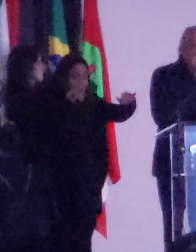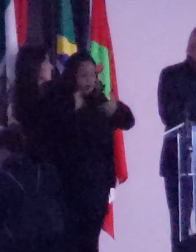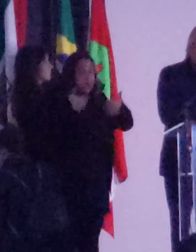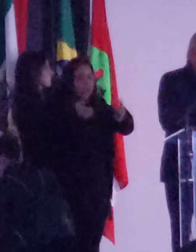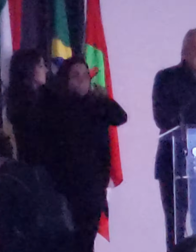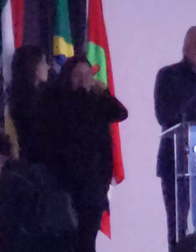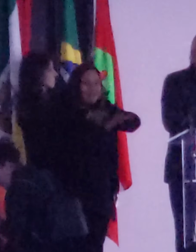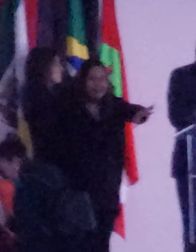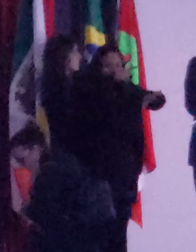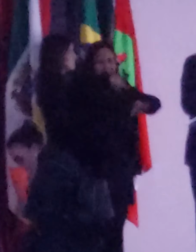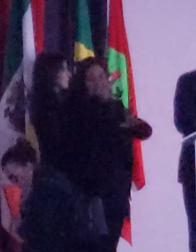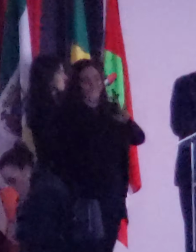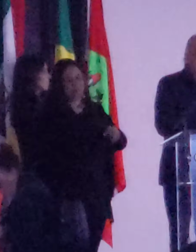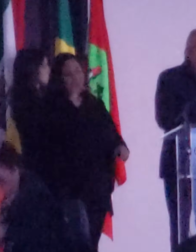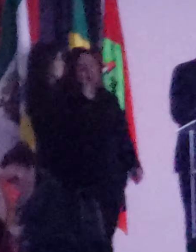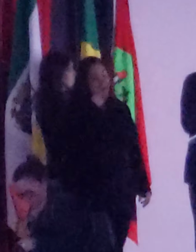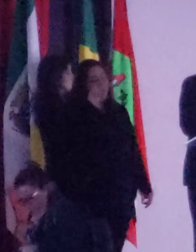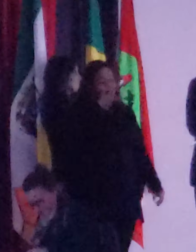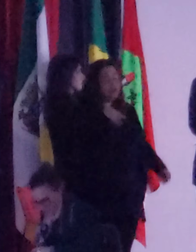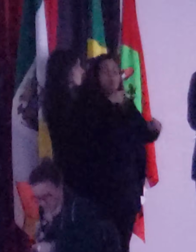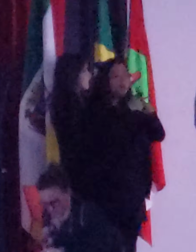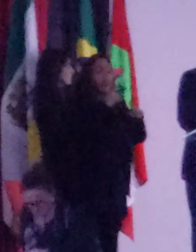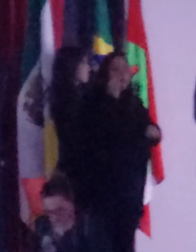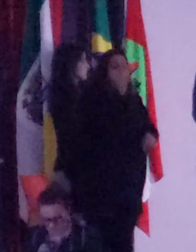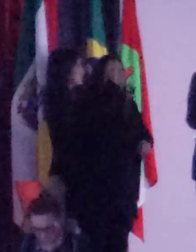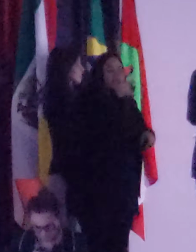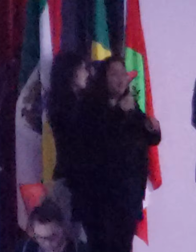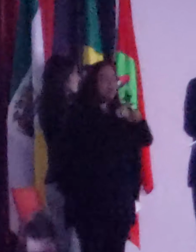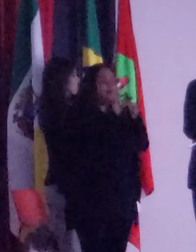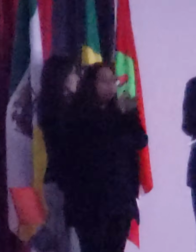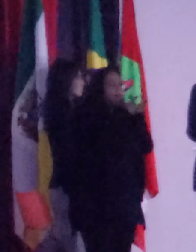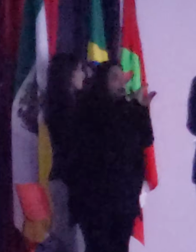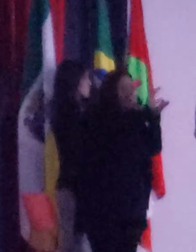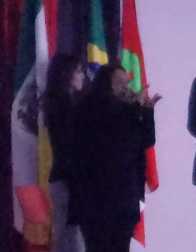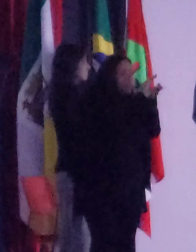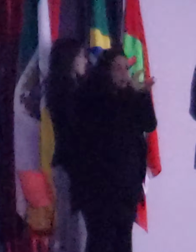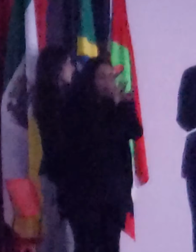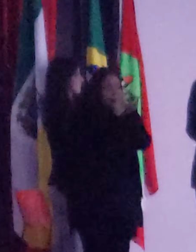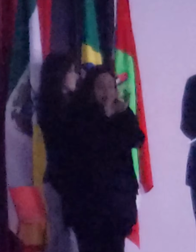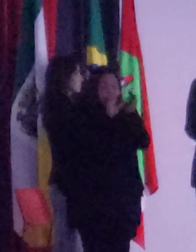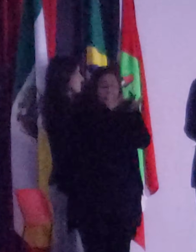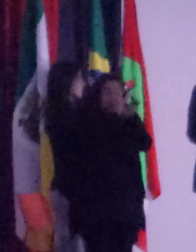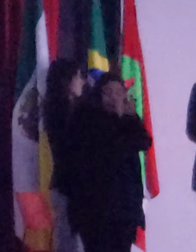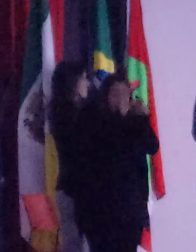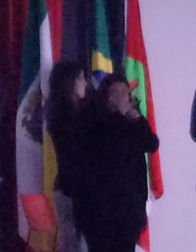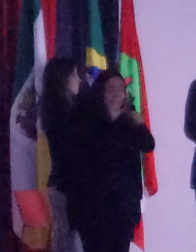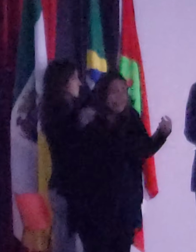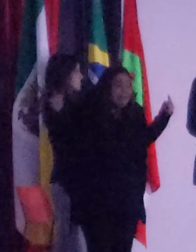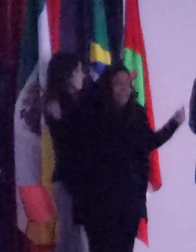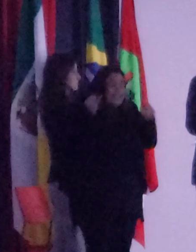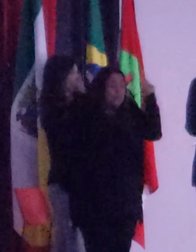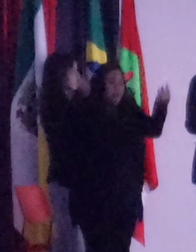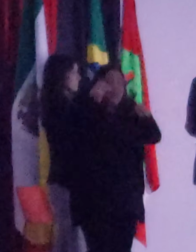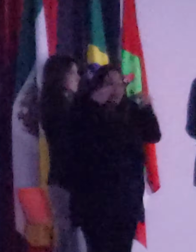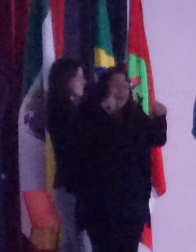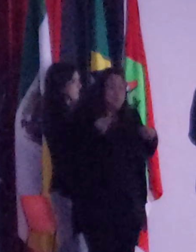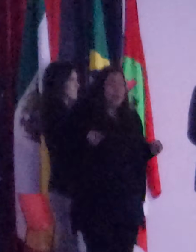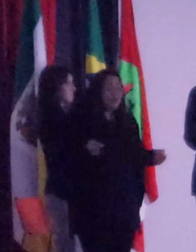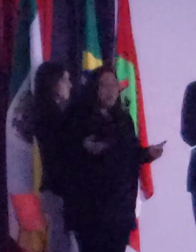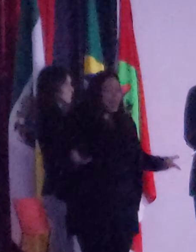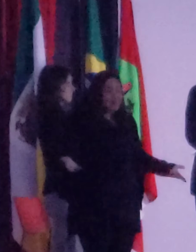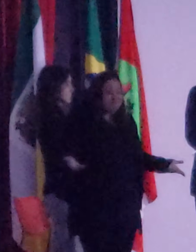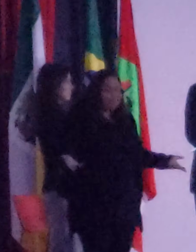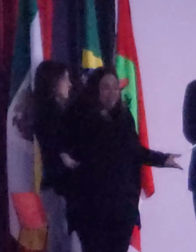julguei importante porque ela fala de recursos, que geralmente é o coração das nossas dificuldades. O IBRAM, por sua